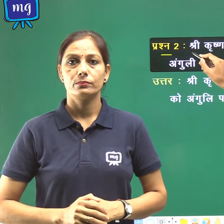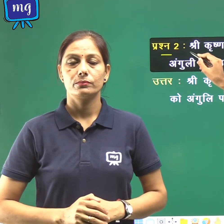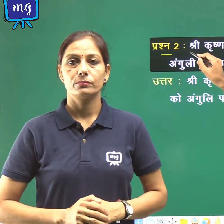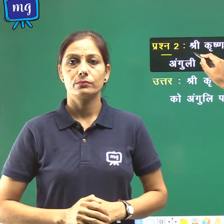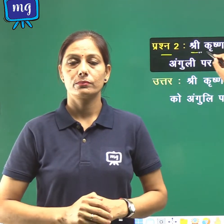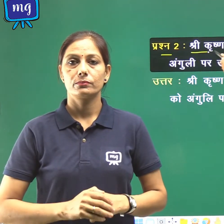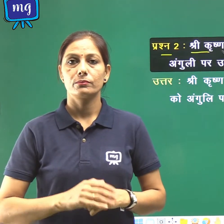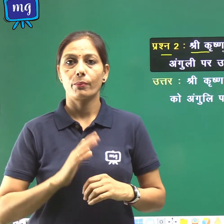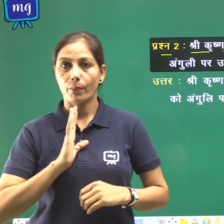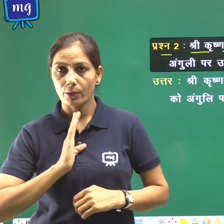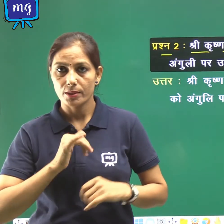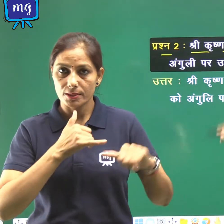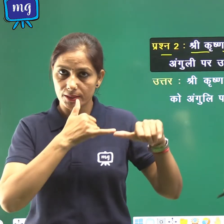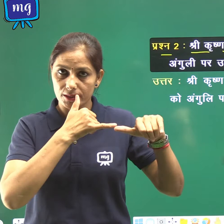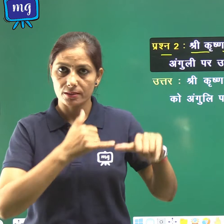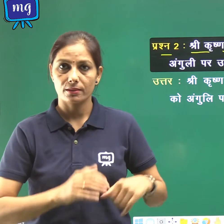श्री कृष्ण ने